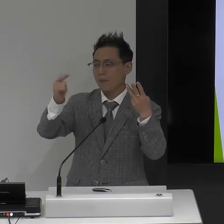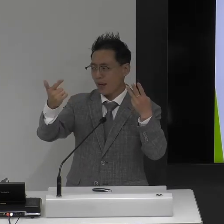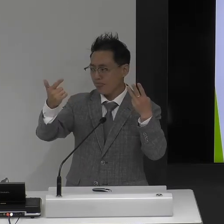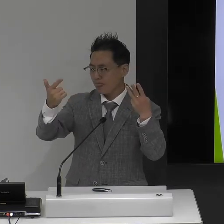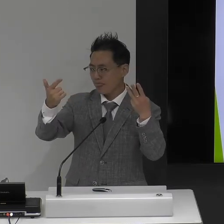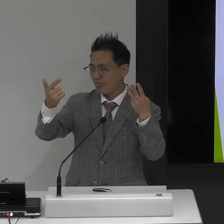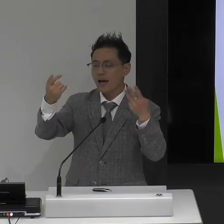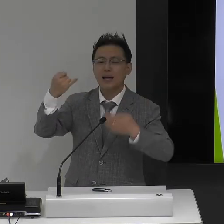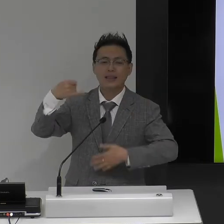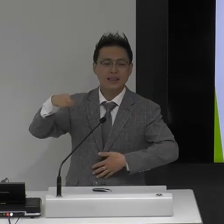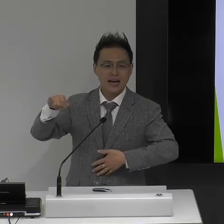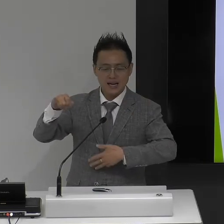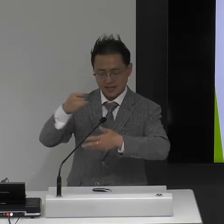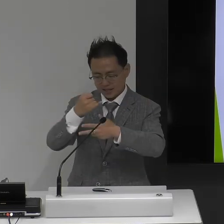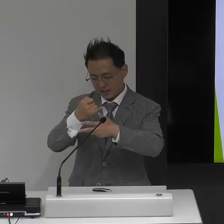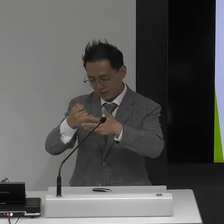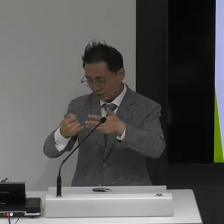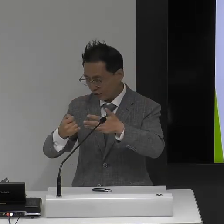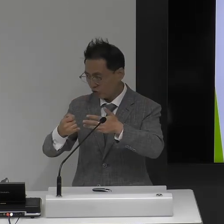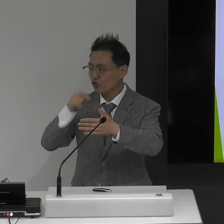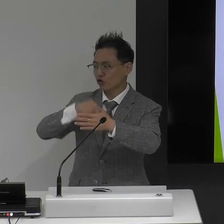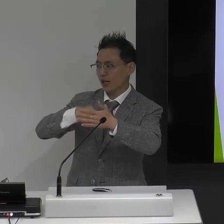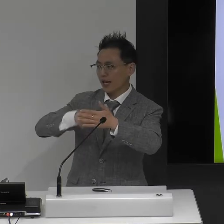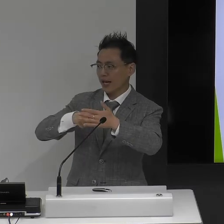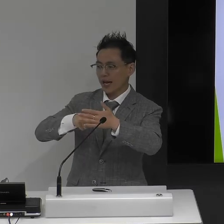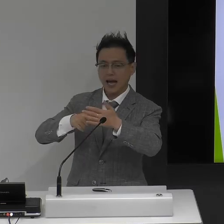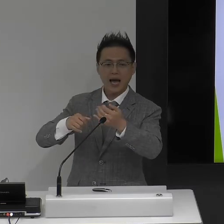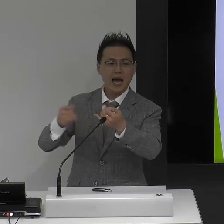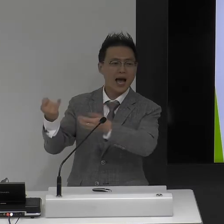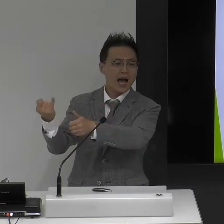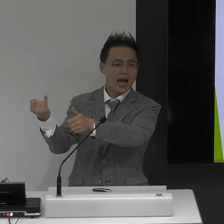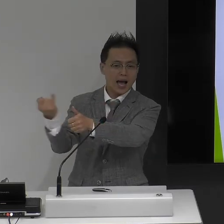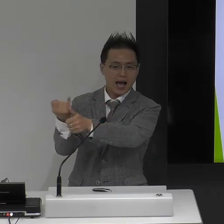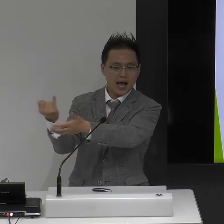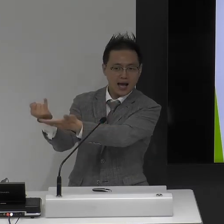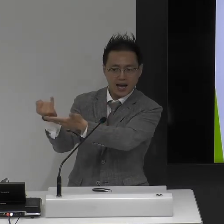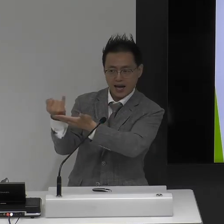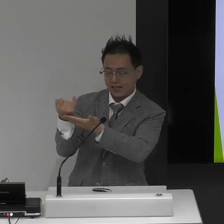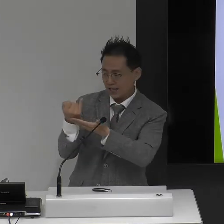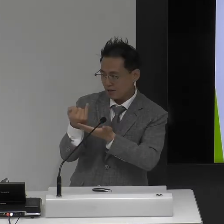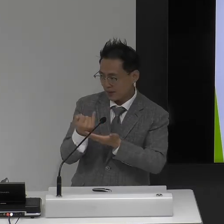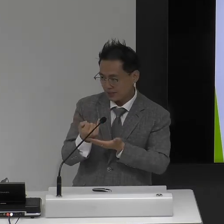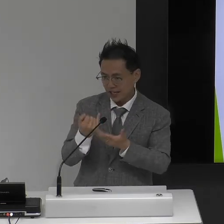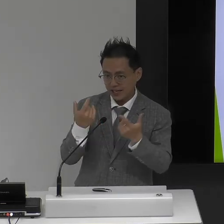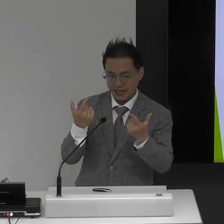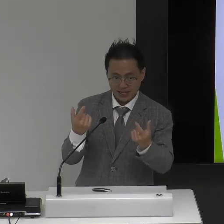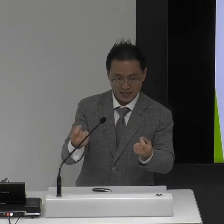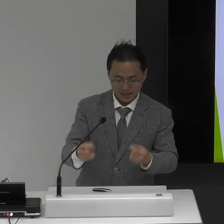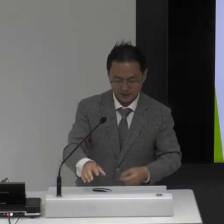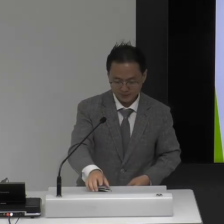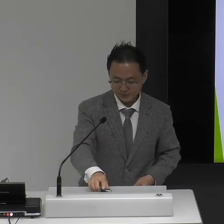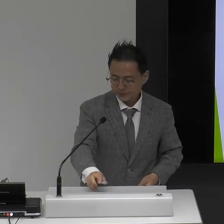라반 딸 중에 아내를 맞이하라.